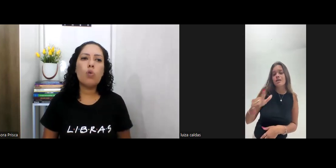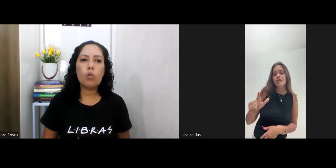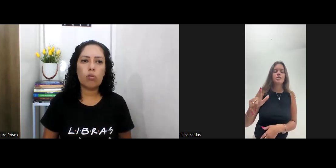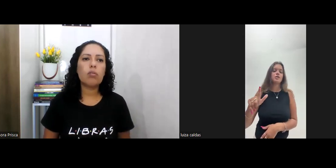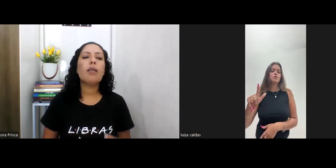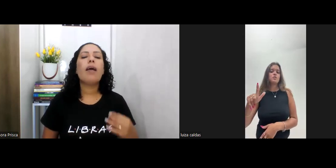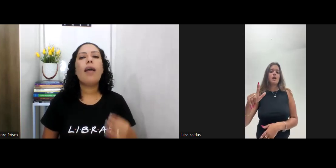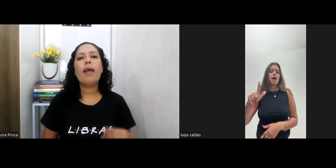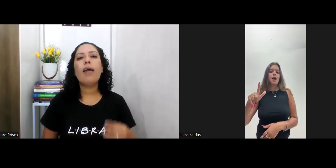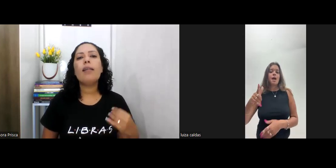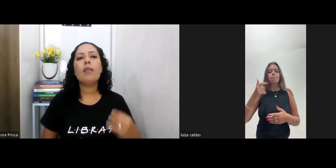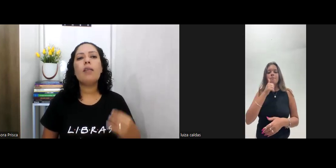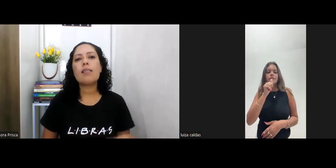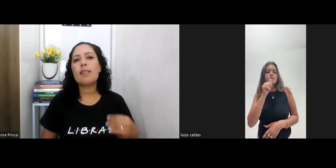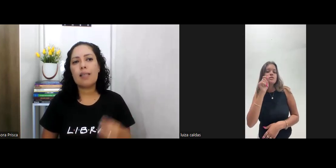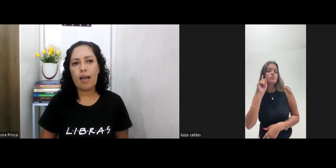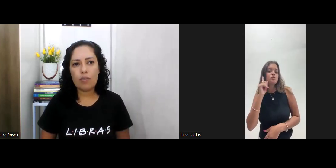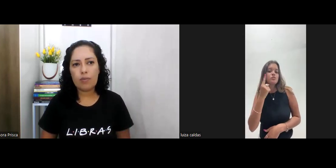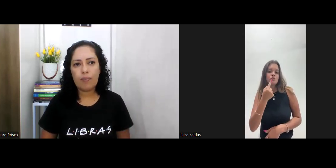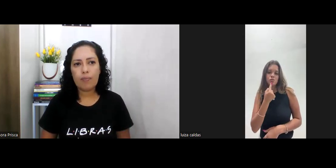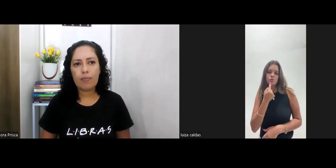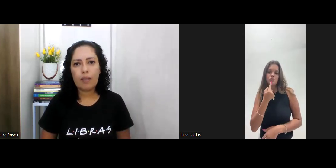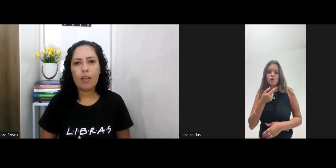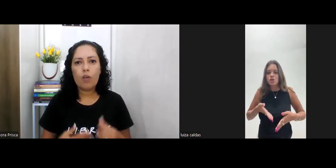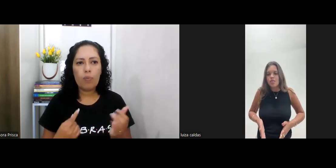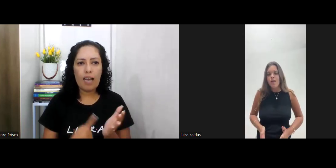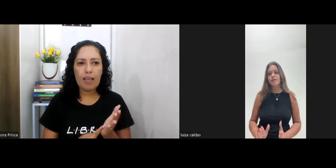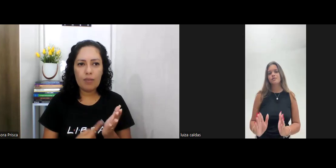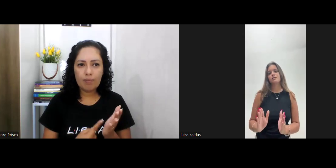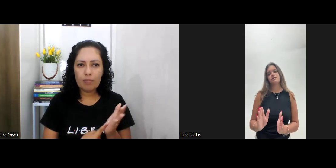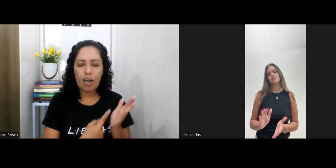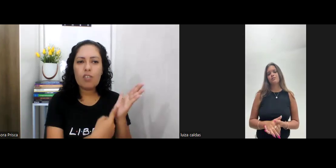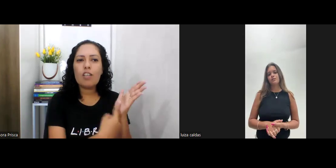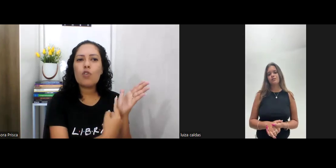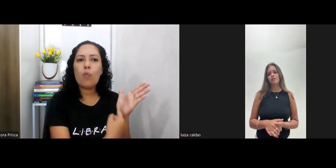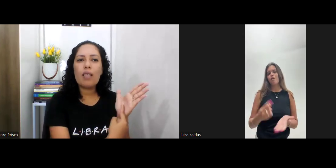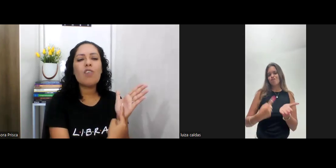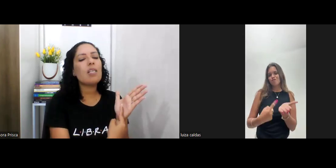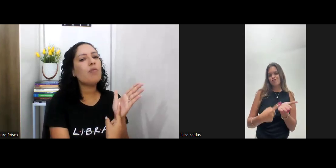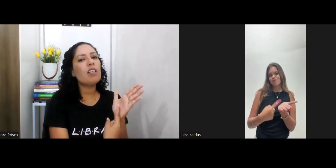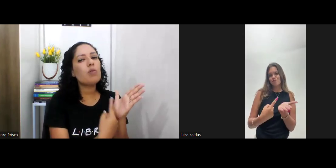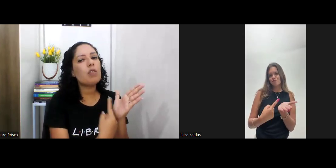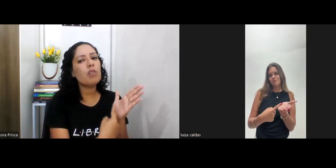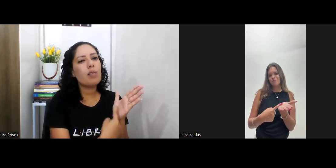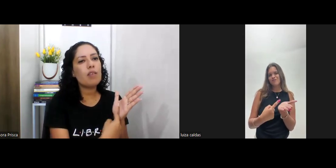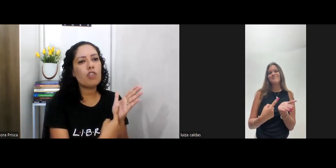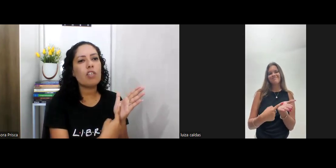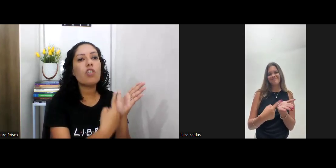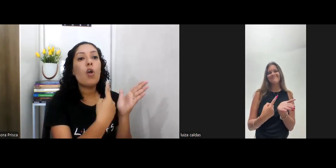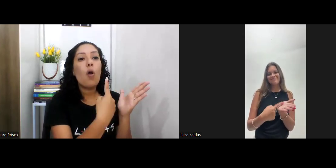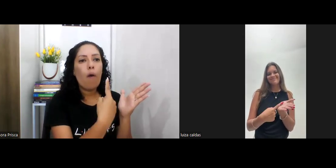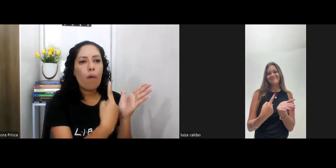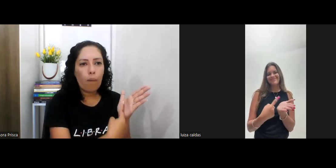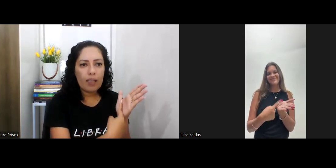do surdo, é a língua brasileira de sinais. Combinado? Olha esse sinal de combinar. Eu sempre falo isso para as minhas